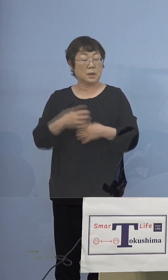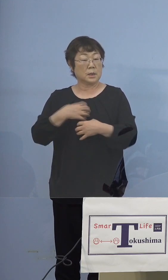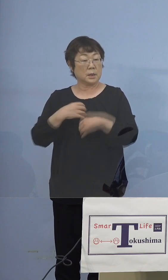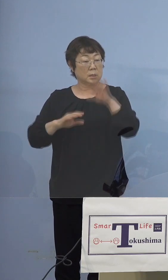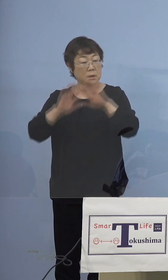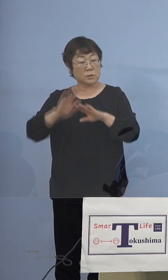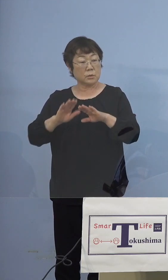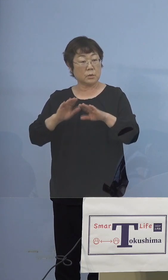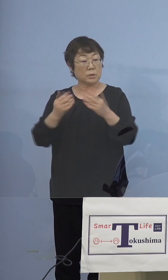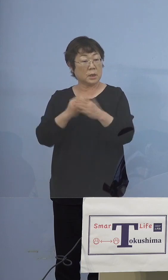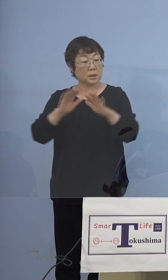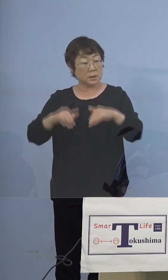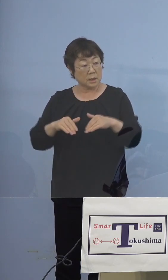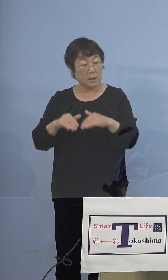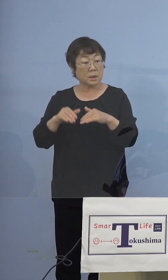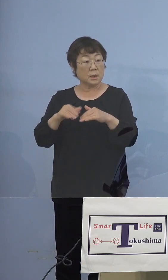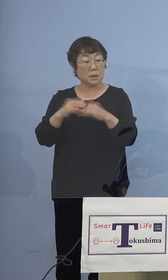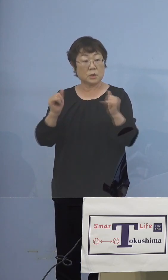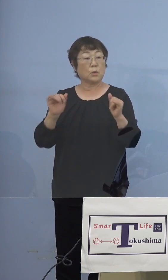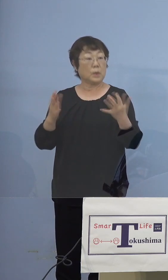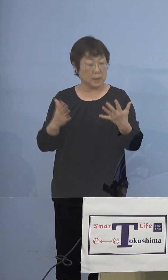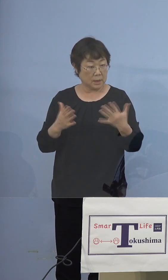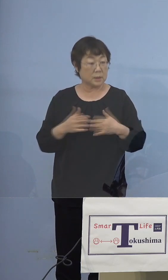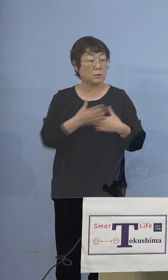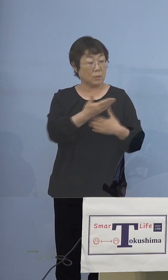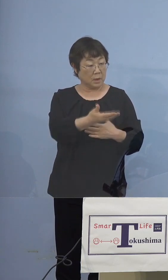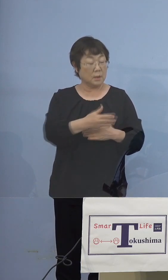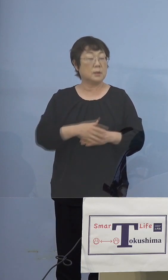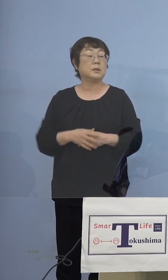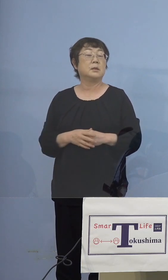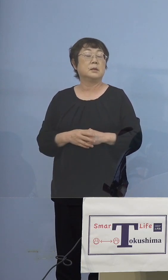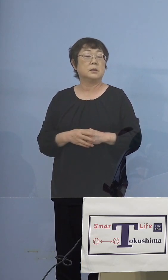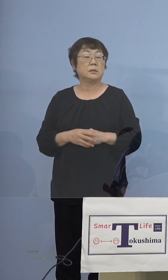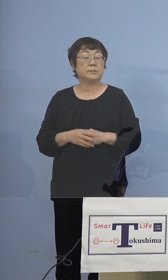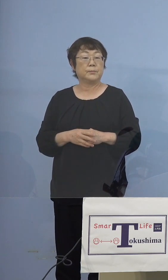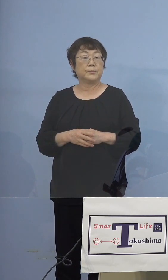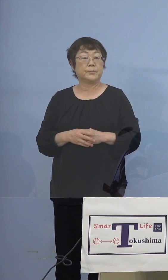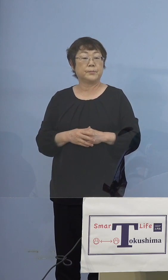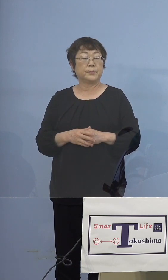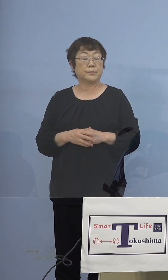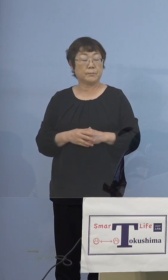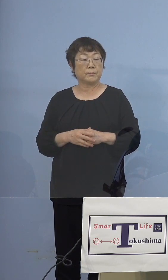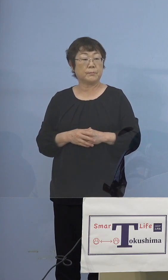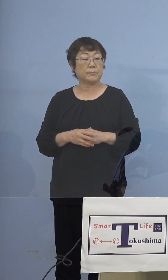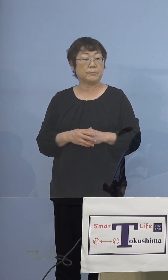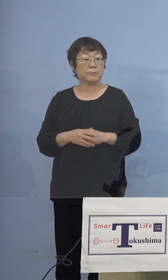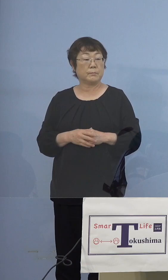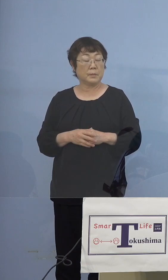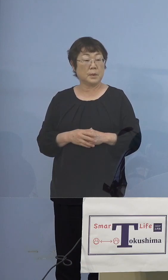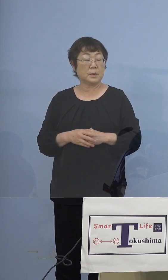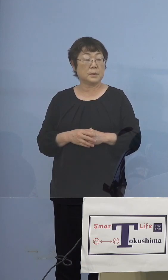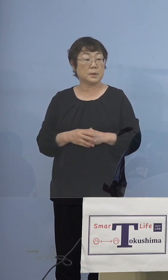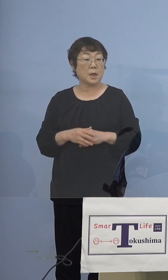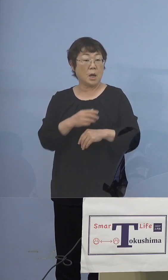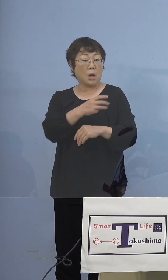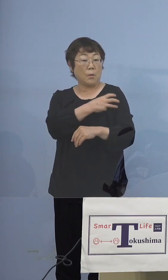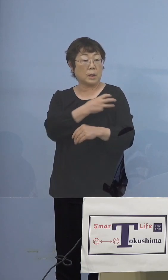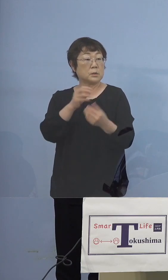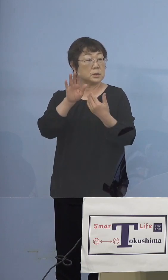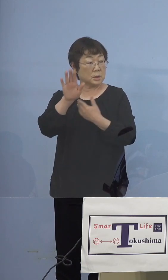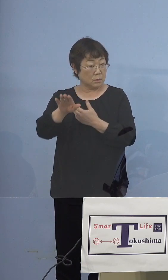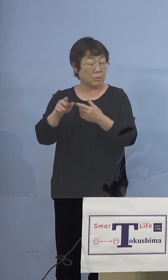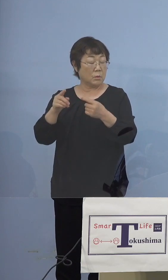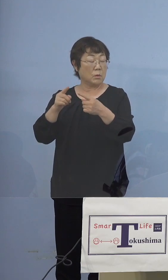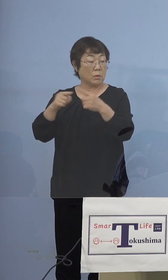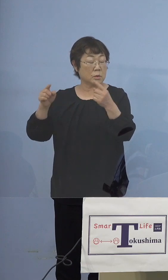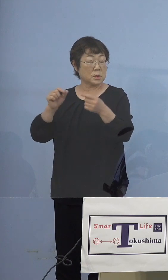ものはないというふうに、県では思っていると。 結局、医師の方が厚生労働省さんの方